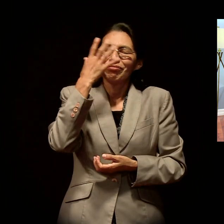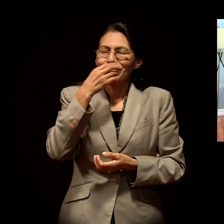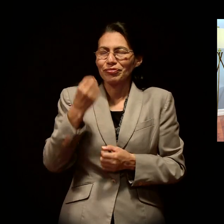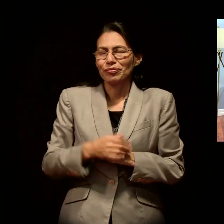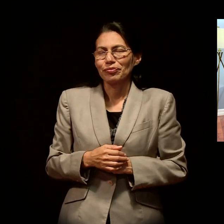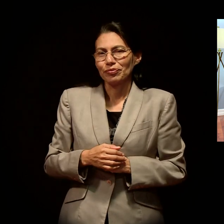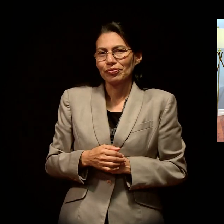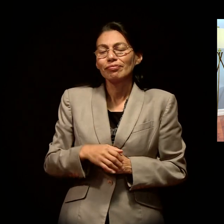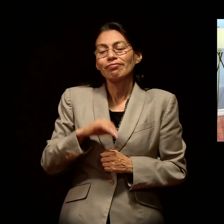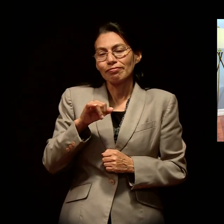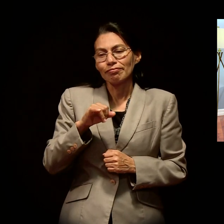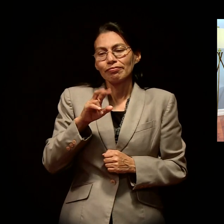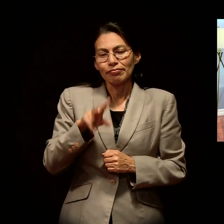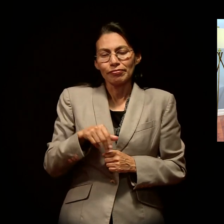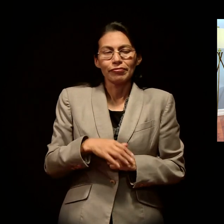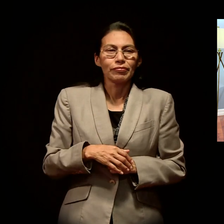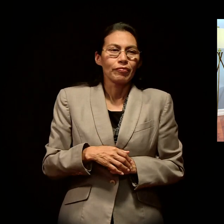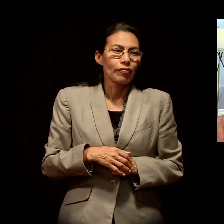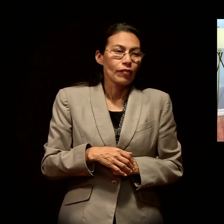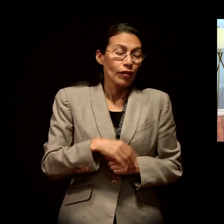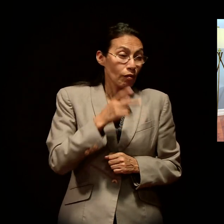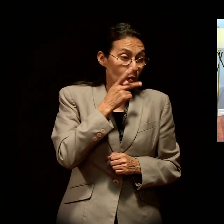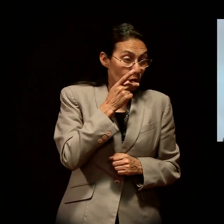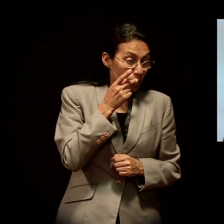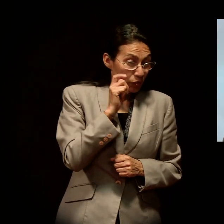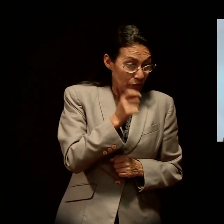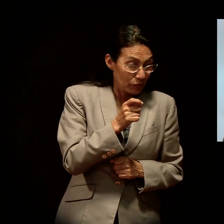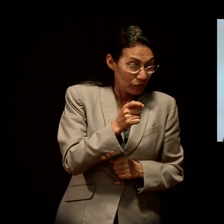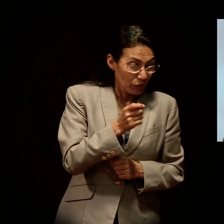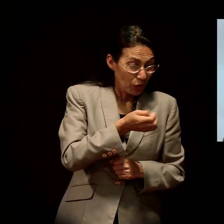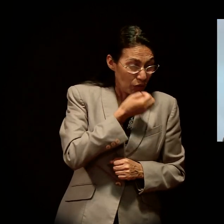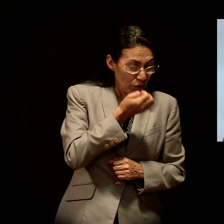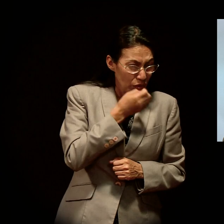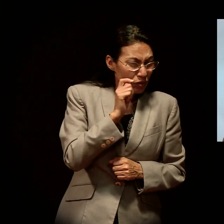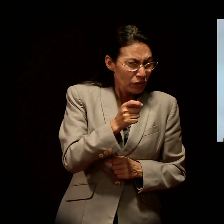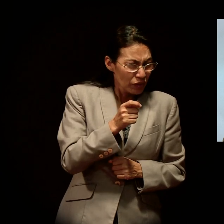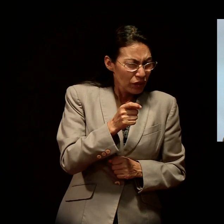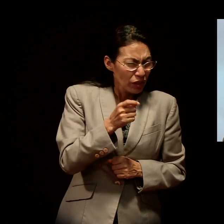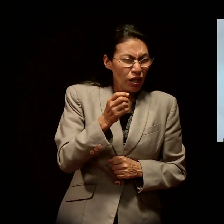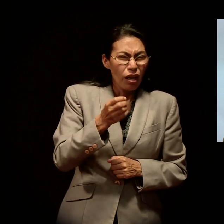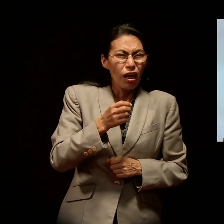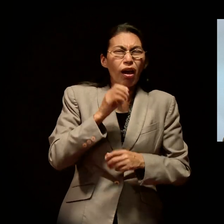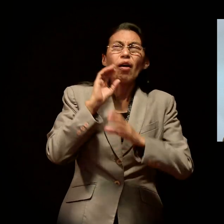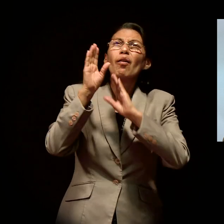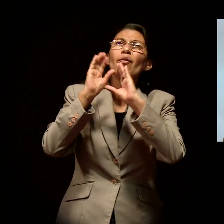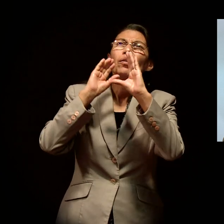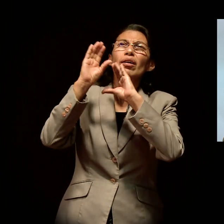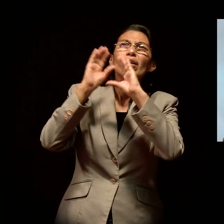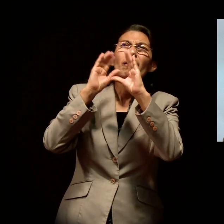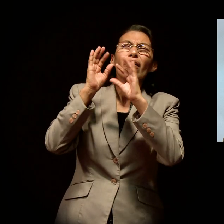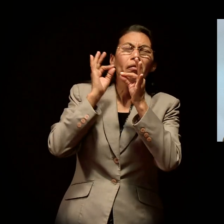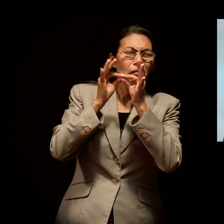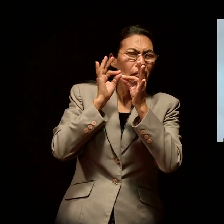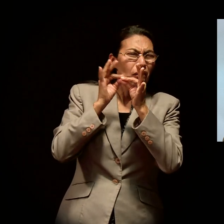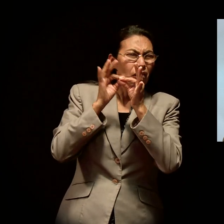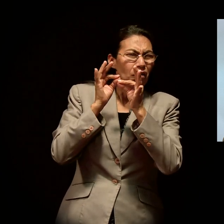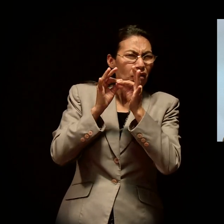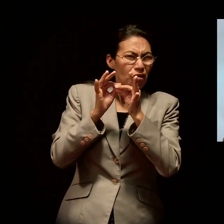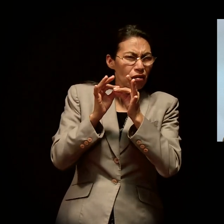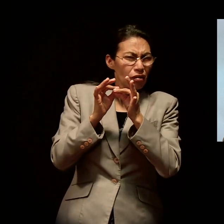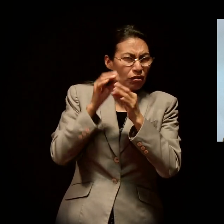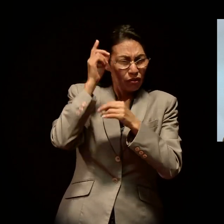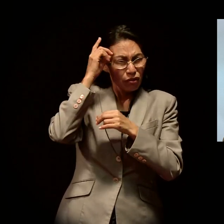es así que la oración para usted pastor es una comunicación íntima y constante